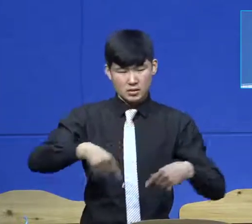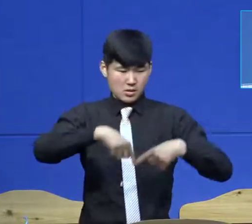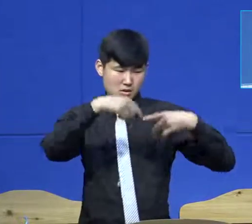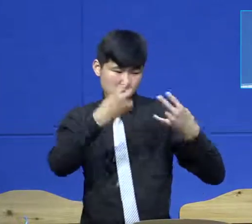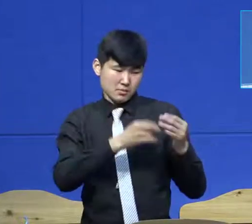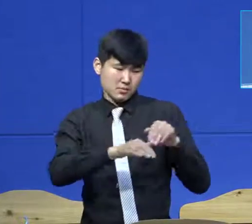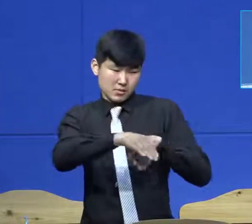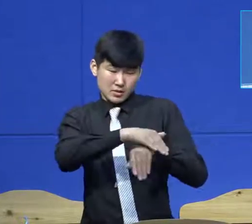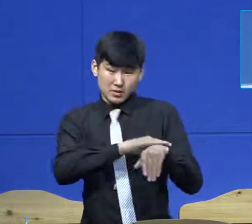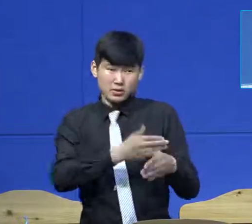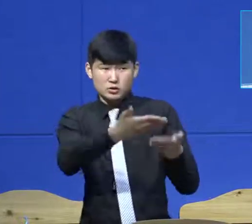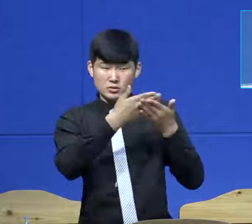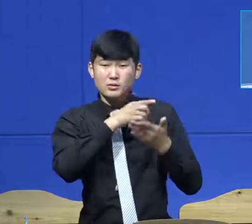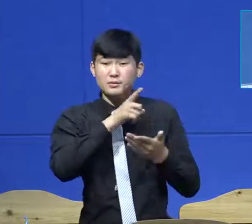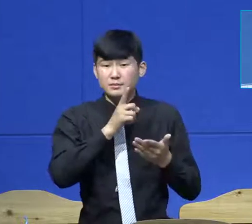цагаат хаар